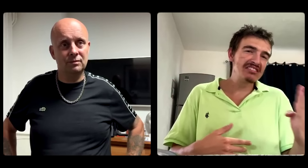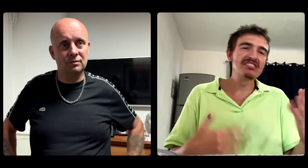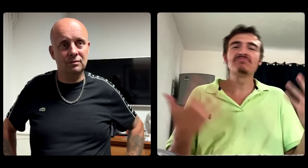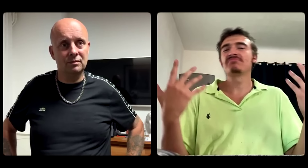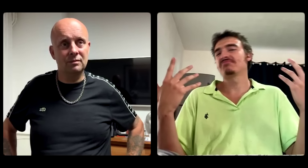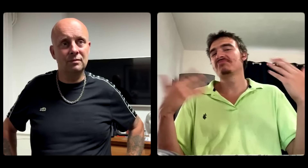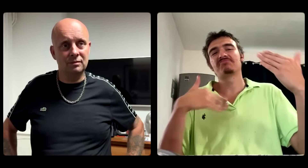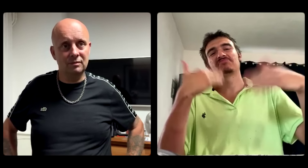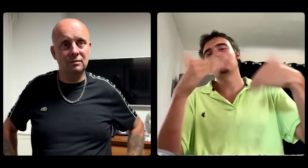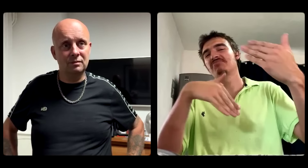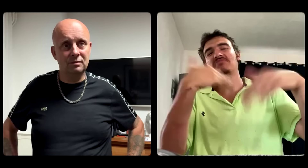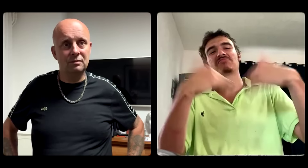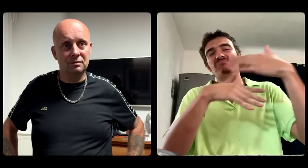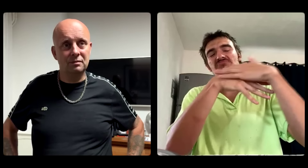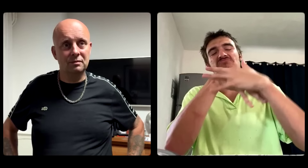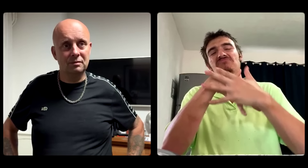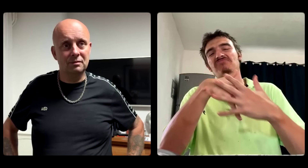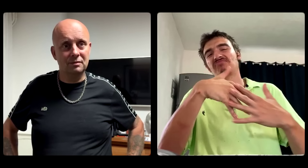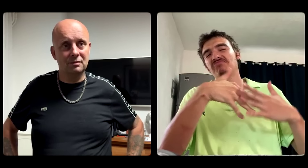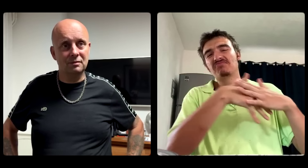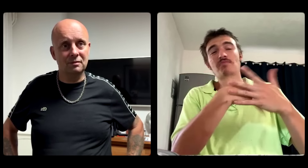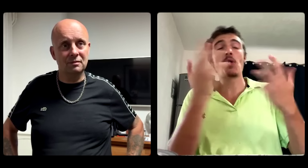Maar ja, dus dat.